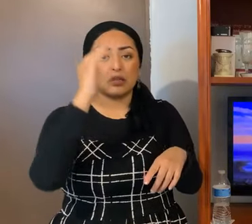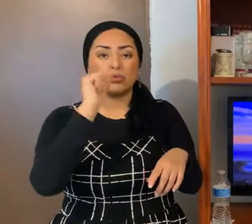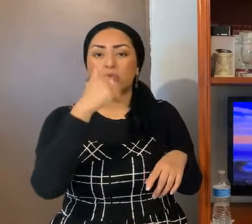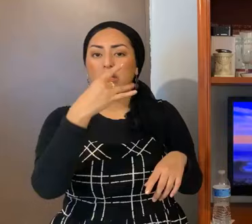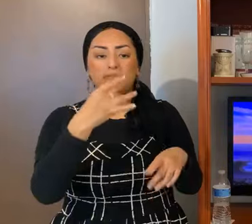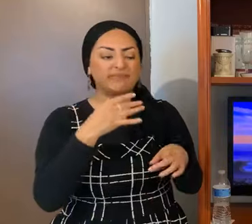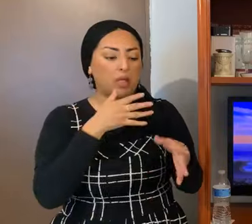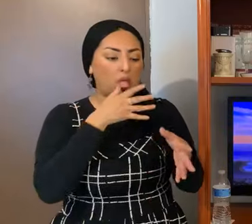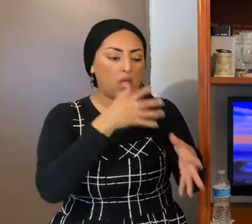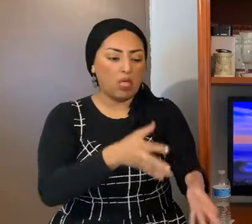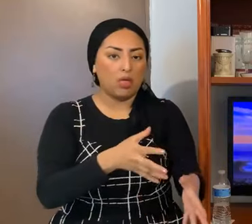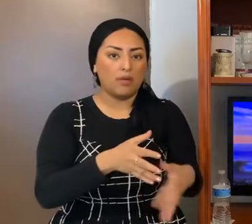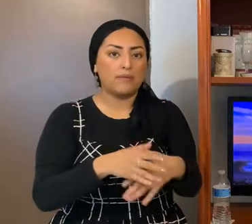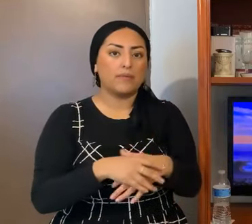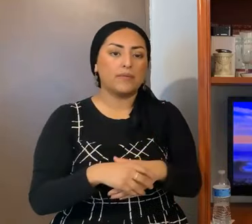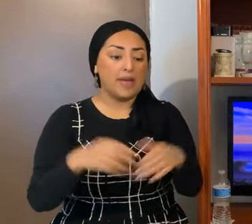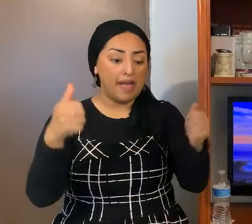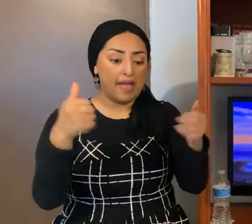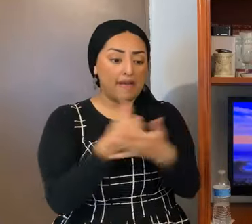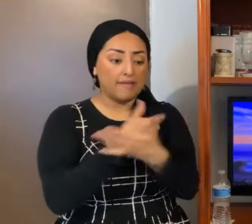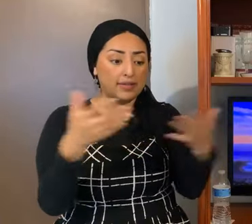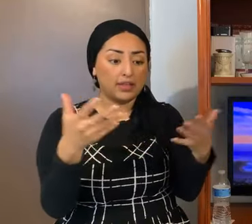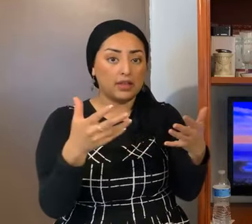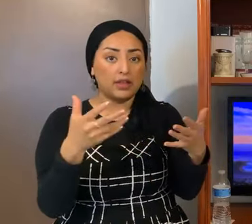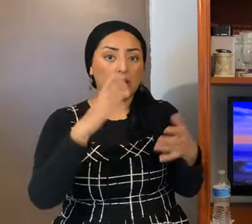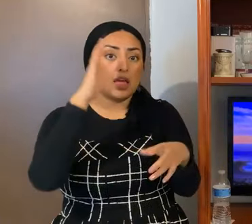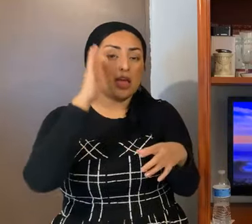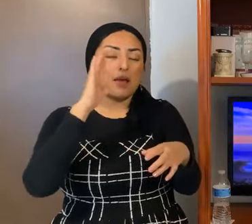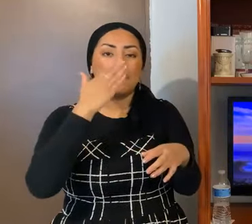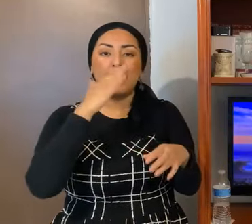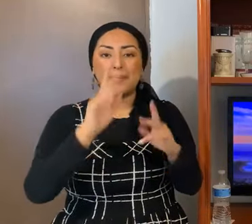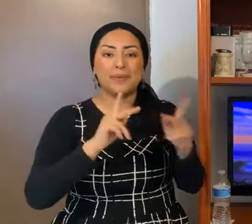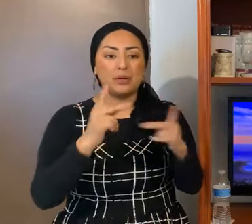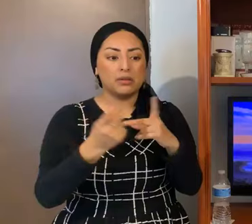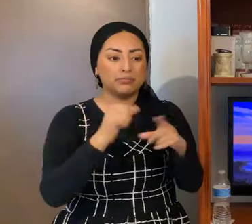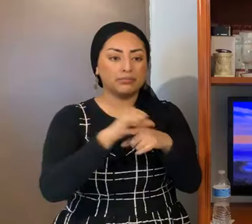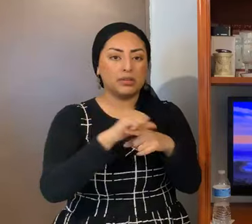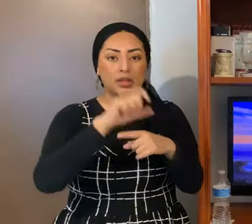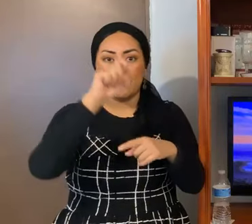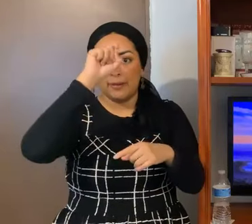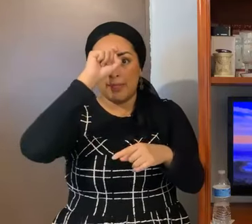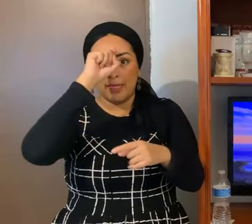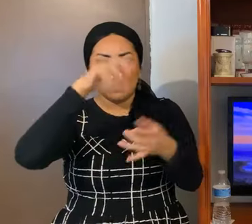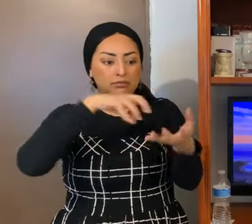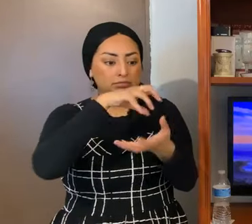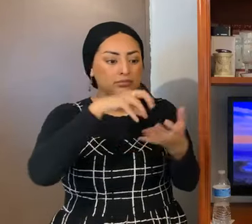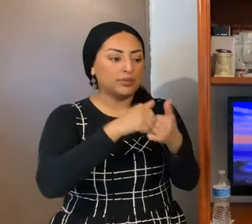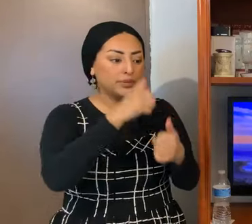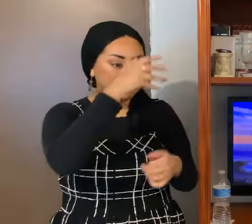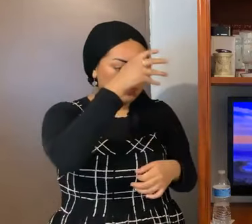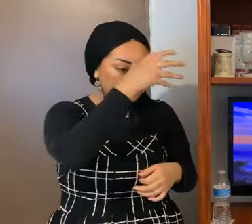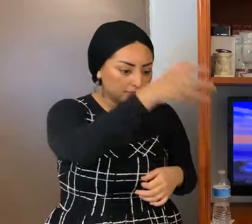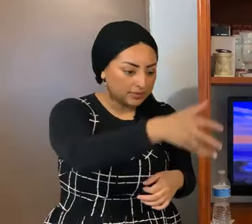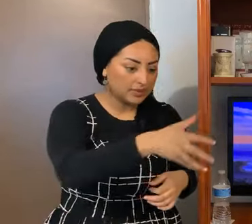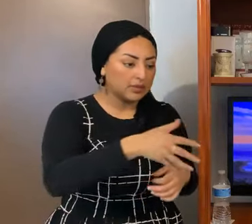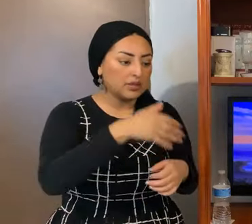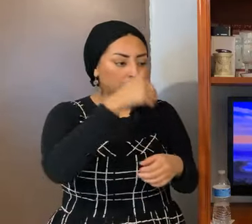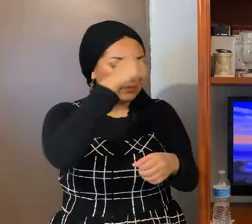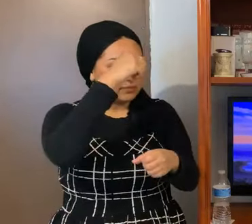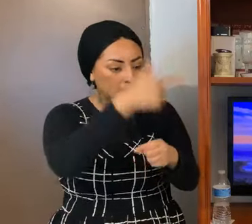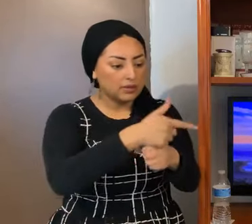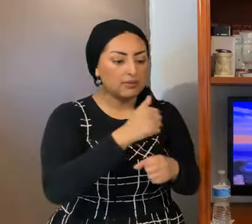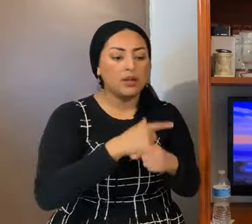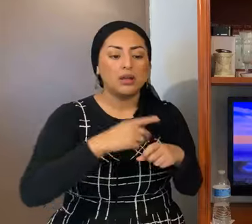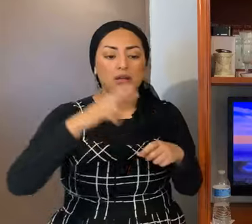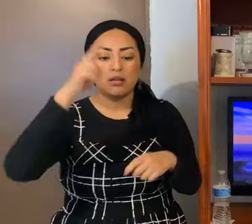abominación, ¿sí? Porque aquí todo esto lo hacían los paganos, los egipcios. Tenían relaciones con sus nietos, con sus medios hermanos, con